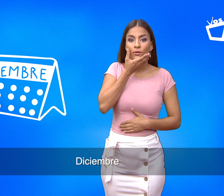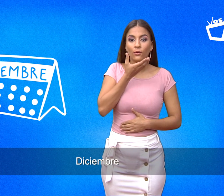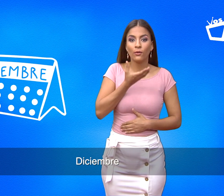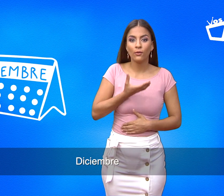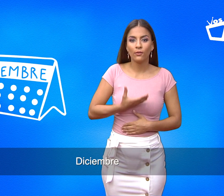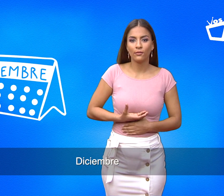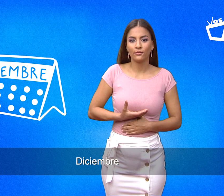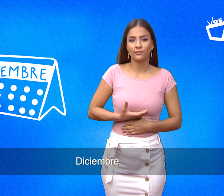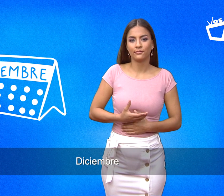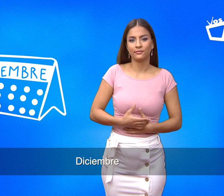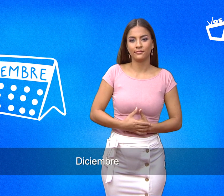diciembre